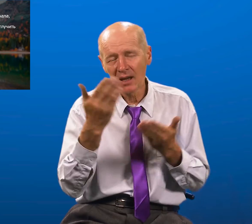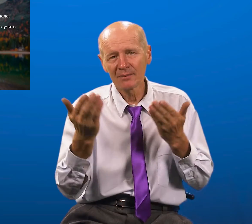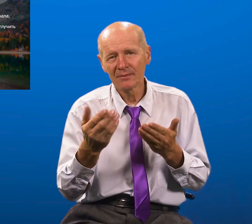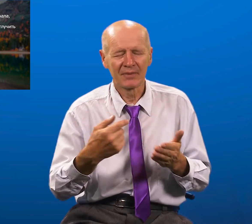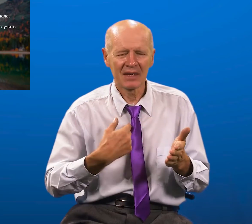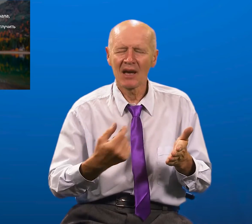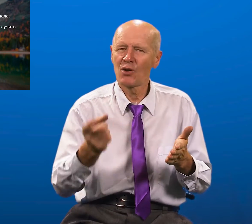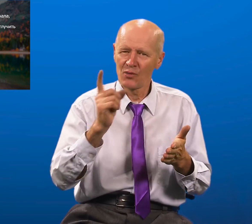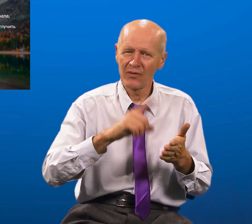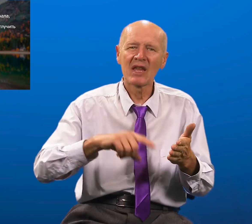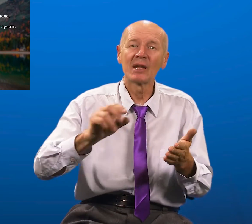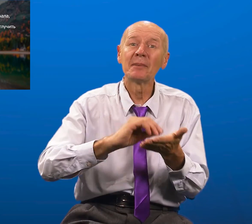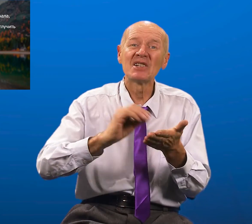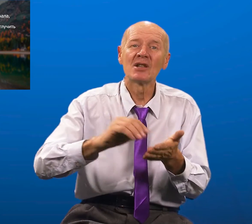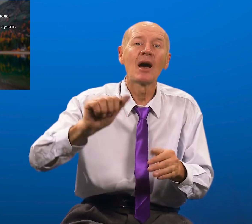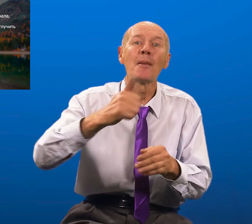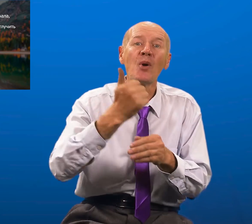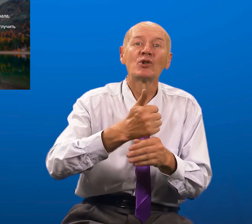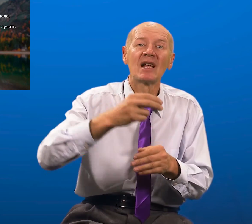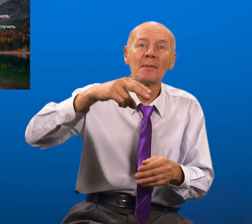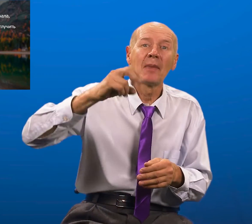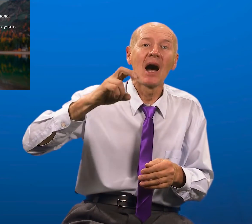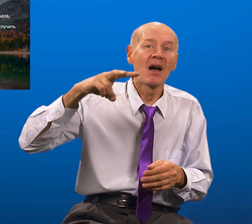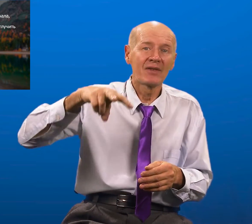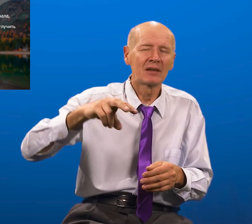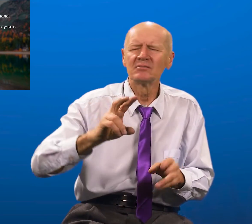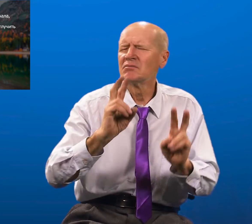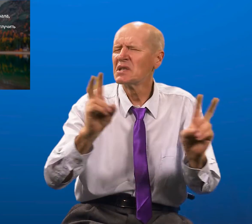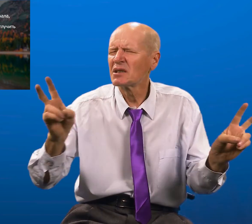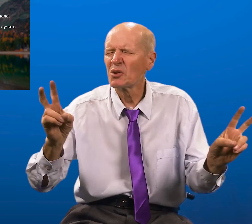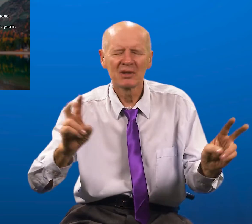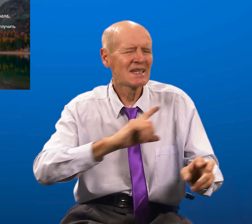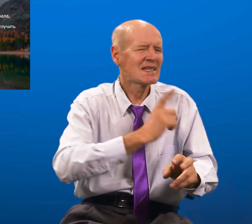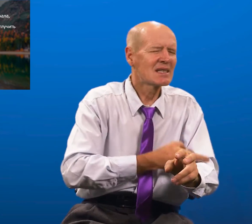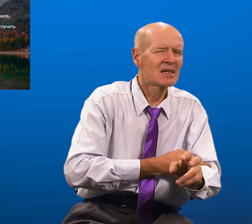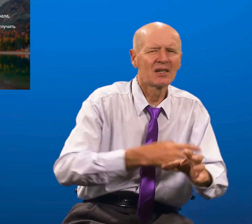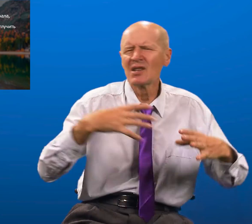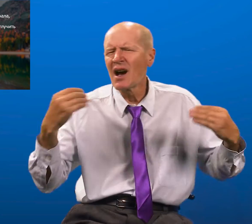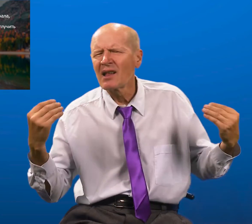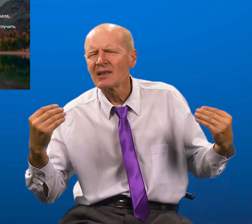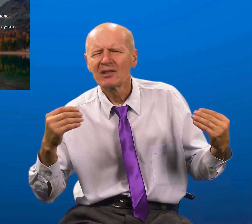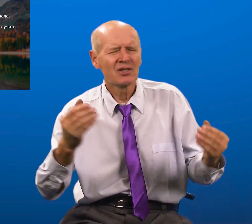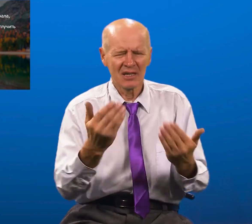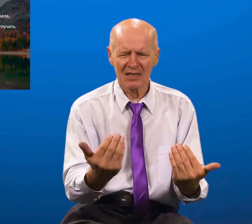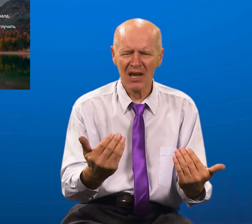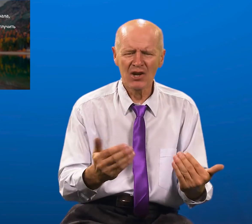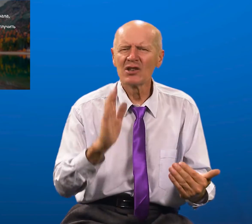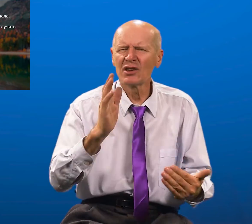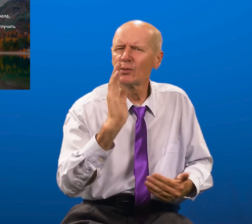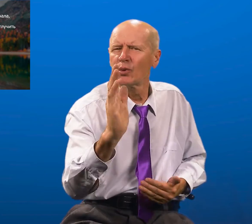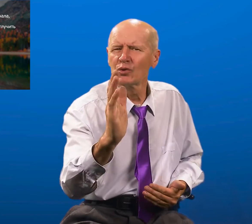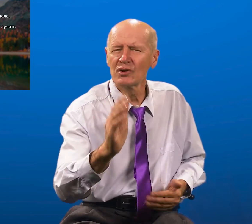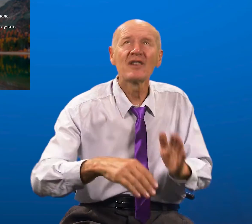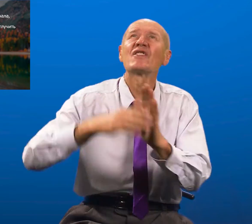уверен, что ни смерть, ни жизнь, ни ангелы, ни начало, ни силы, ни настоящее, ни